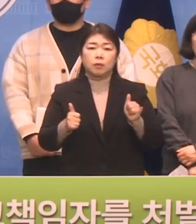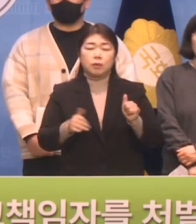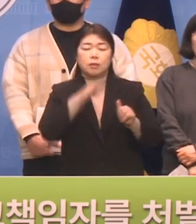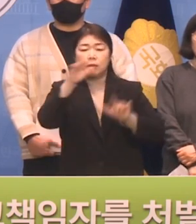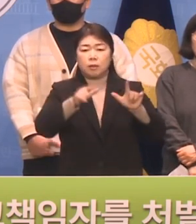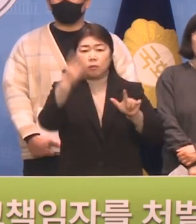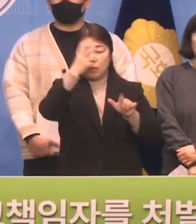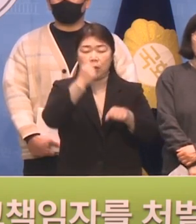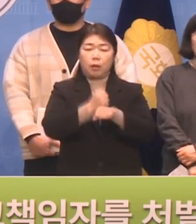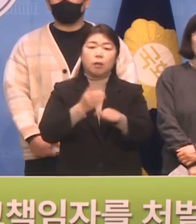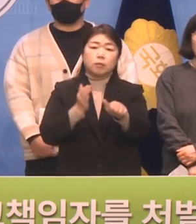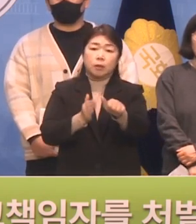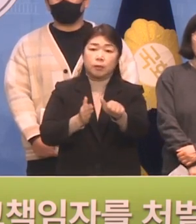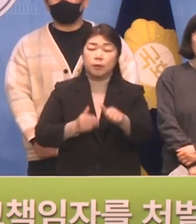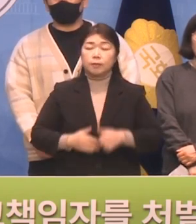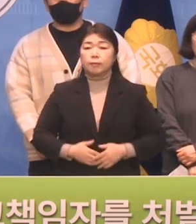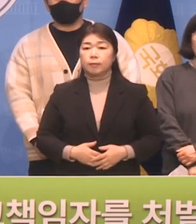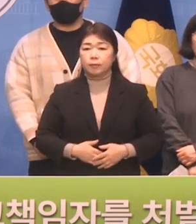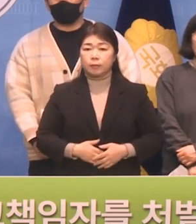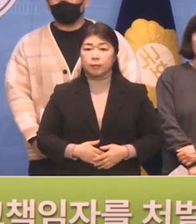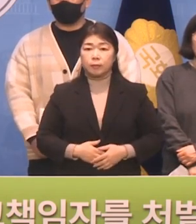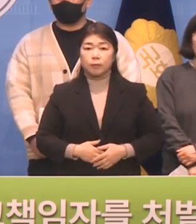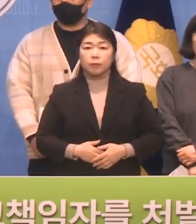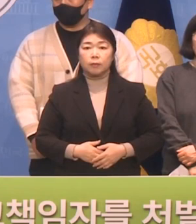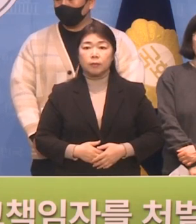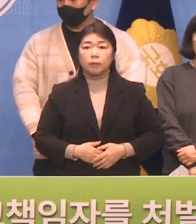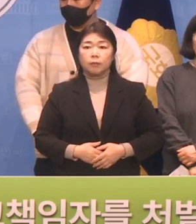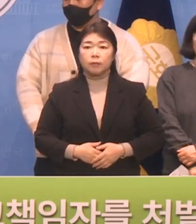주십시오. 이상입니다.